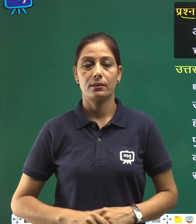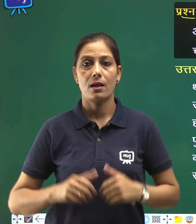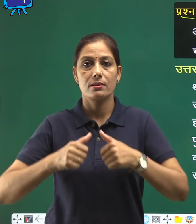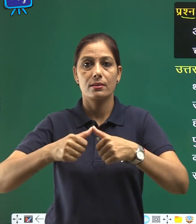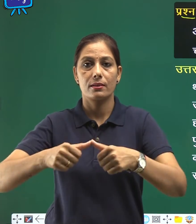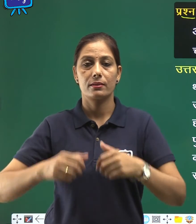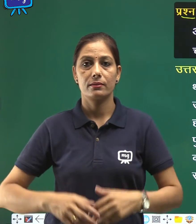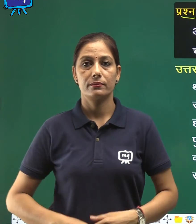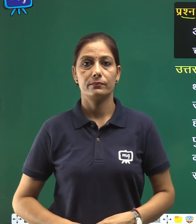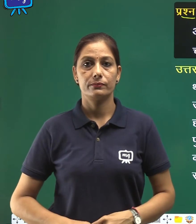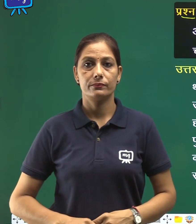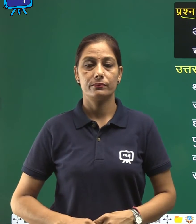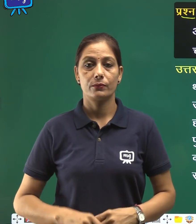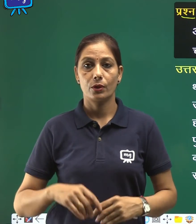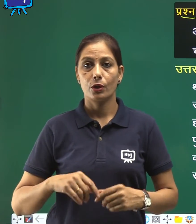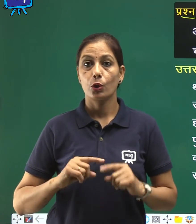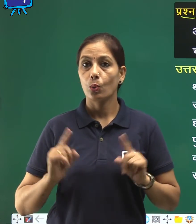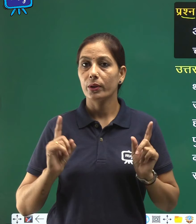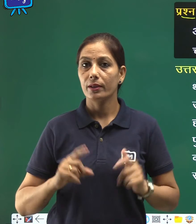उत्तर है क्योंकि